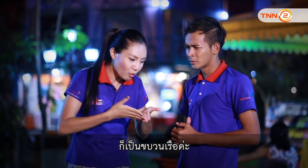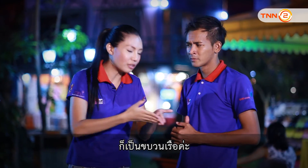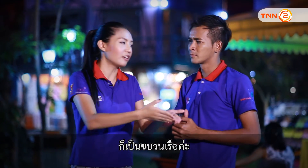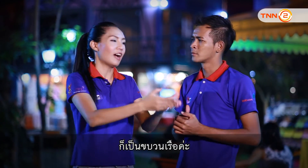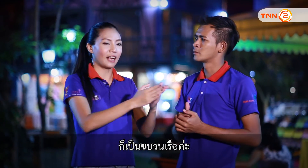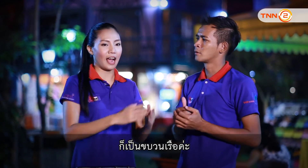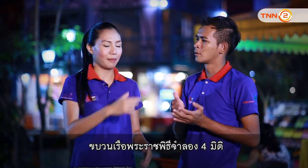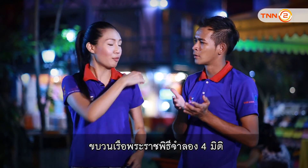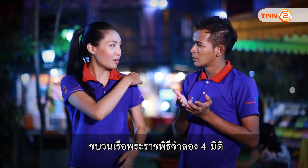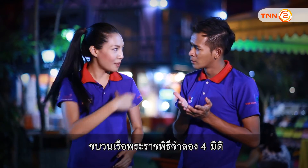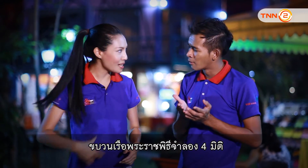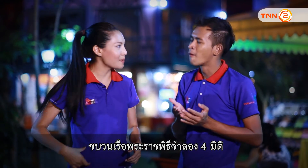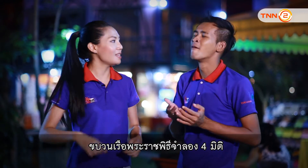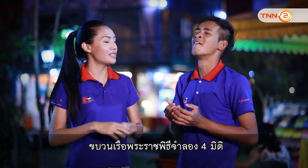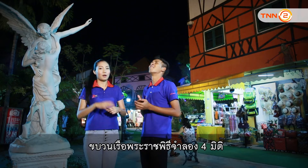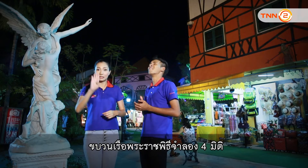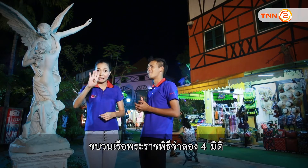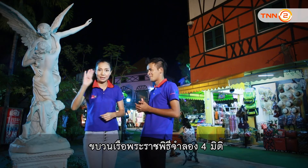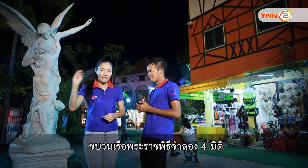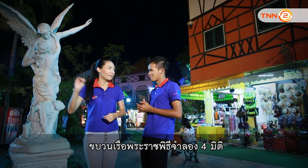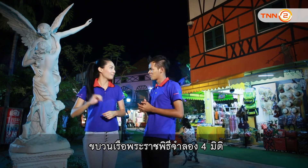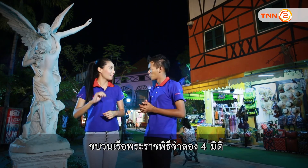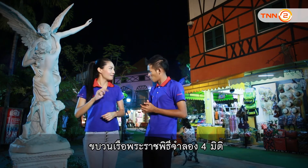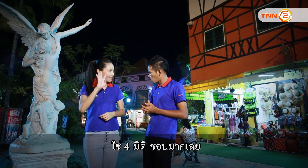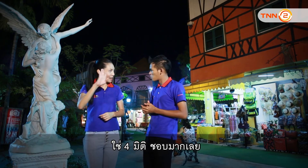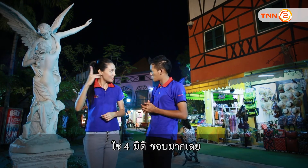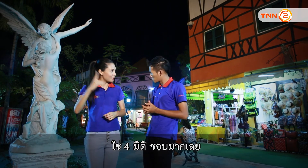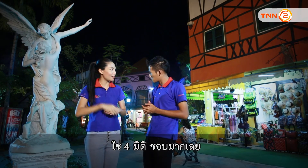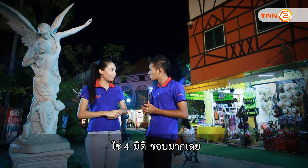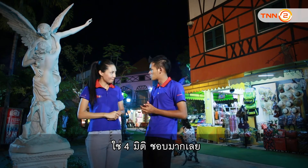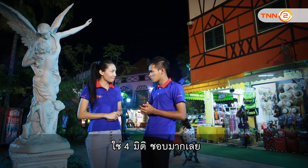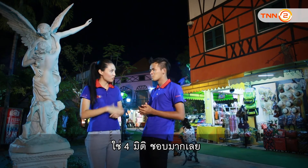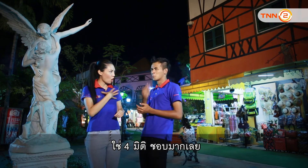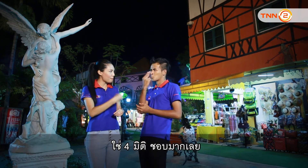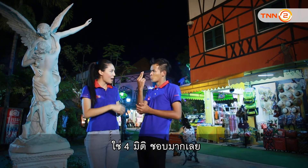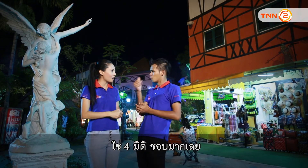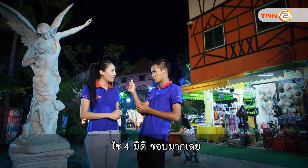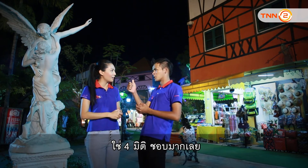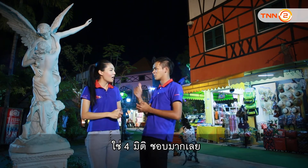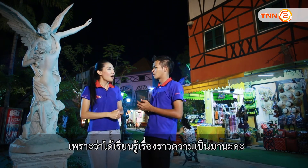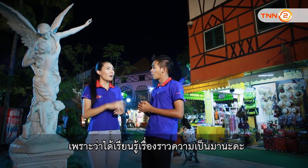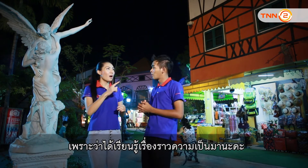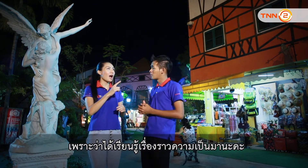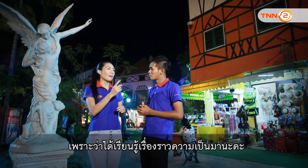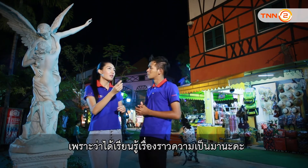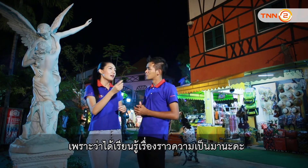นเรือค่ะขบวนเรือพระราชพิธีจำลอง4มิติใช่4มิติชอบมากเลยเพราะว่า